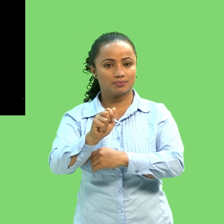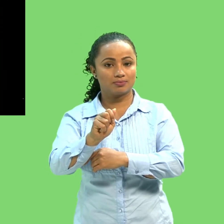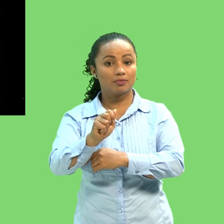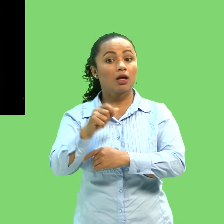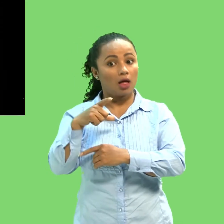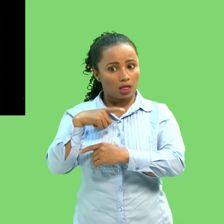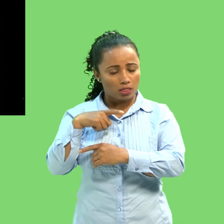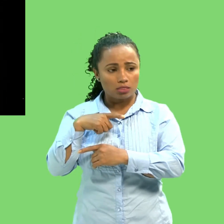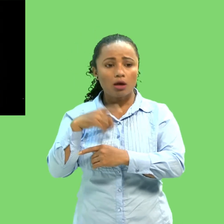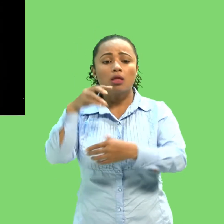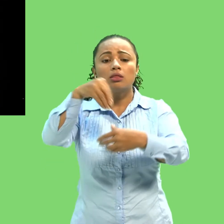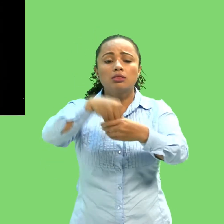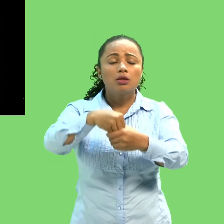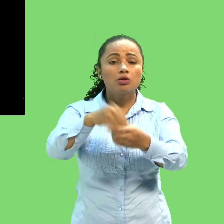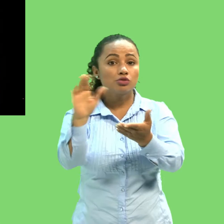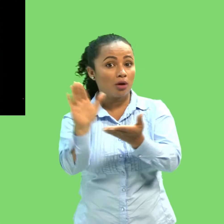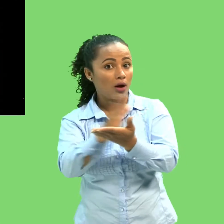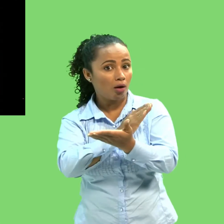em alguns contextos.